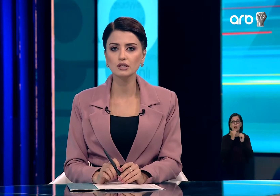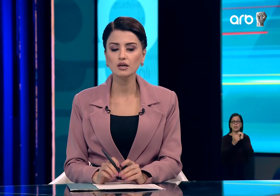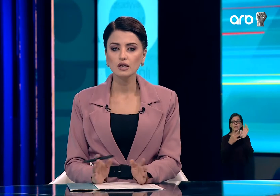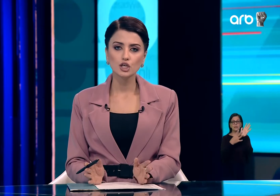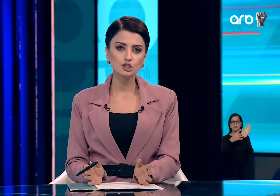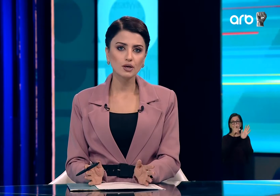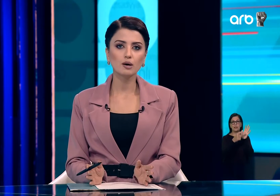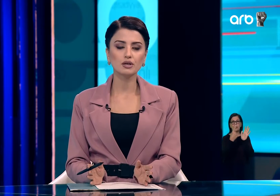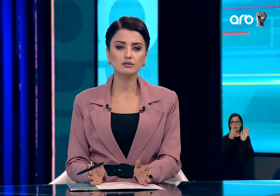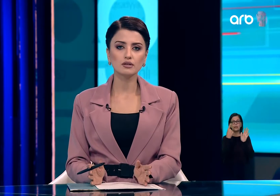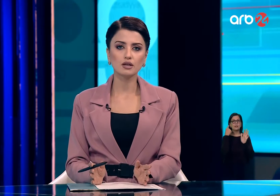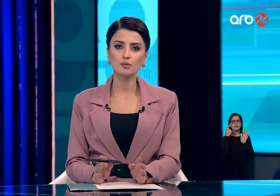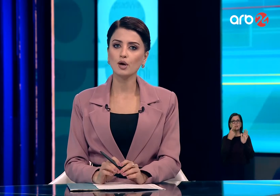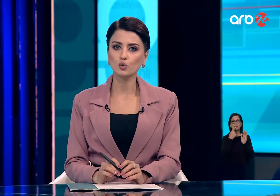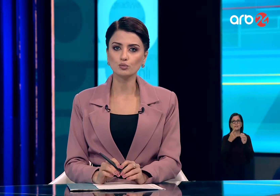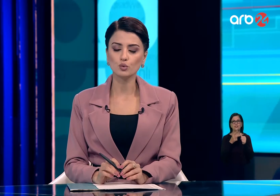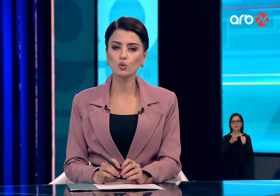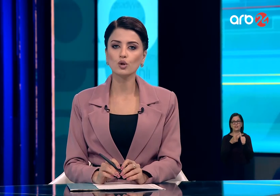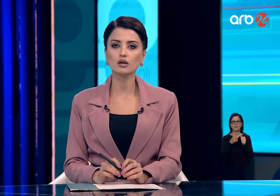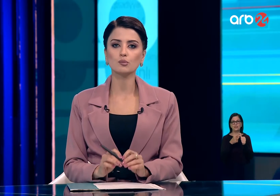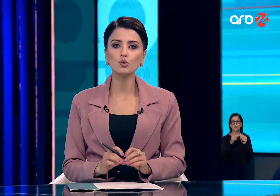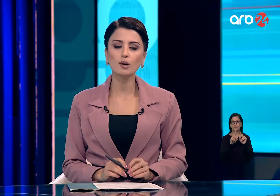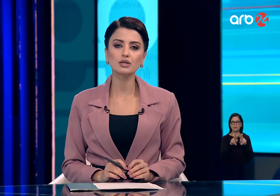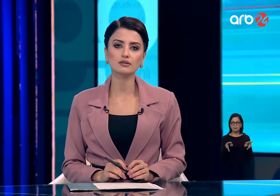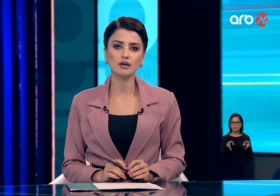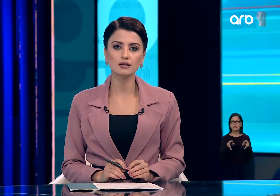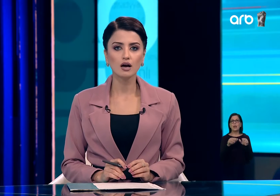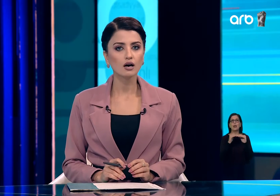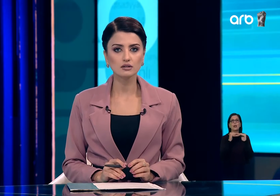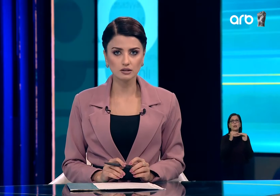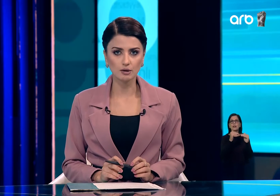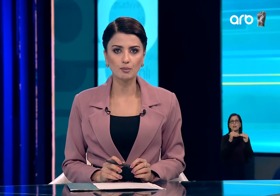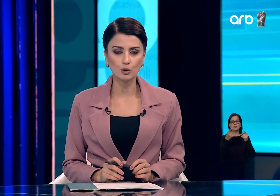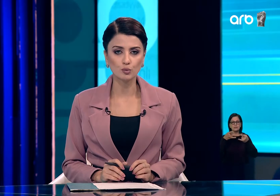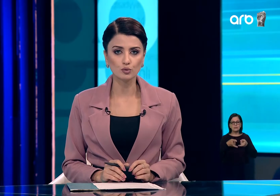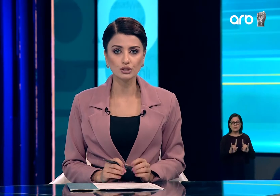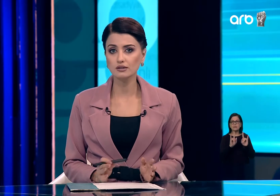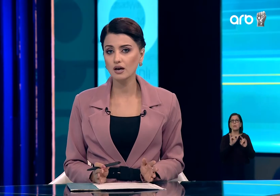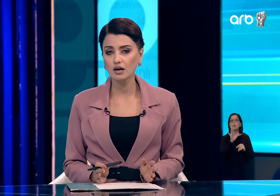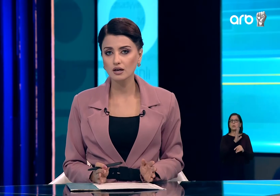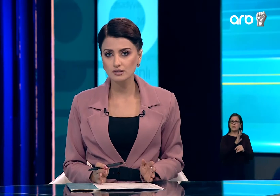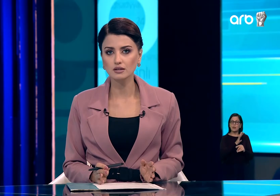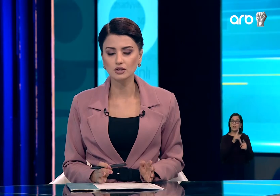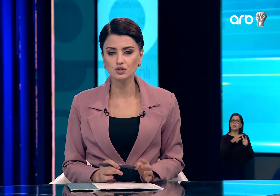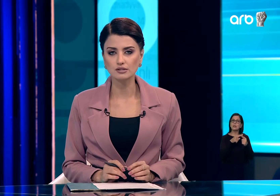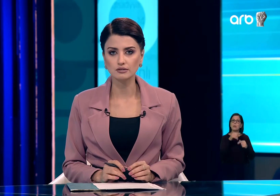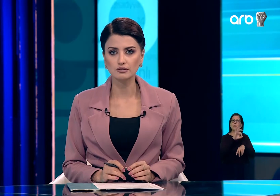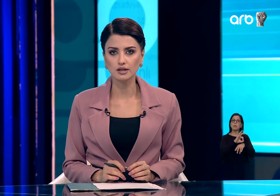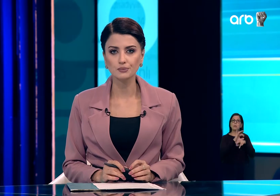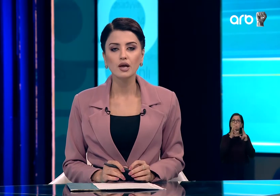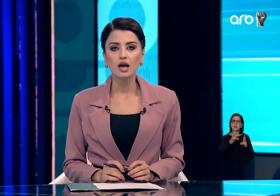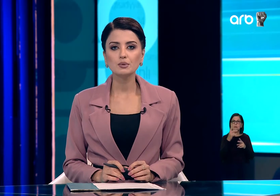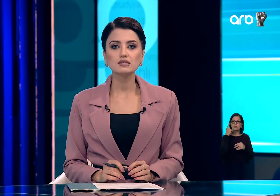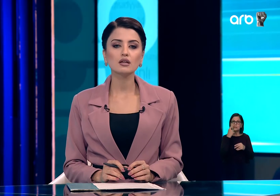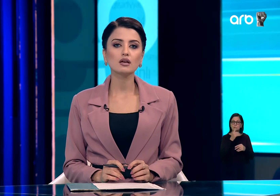nəfərdən biri eşitmə qabiliyyətindən məhrumdur. Onlar bu qabiliyyətdən anadan gəlmə məhrum olur ya da xəstəlik nəticəsində